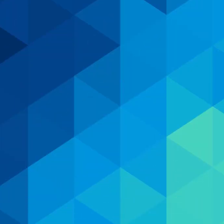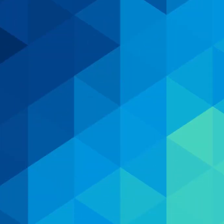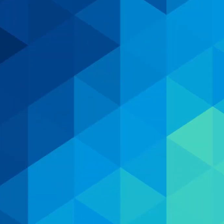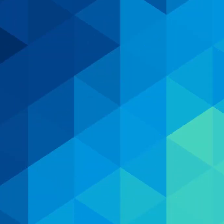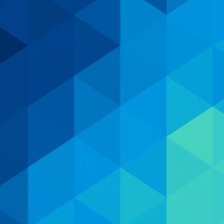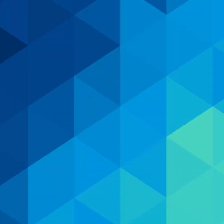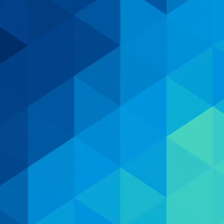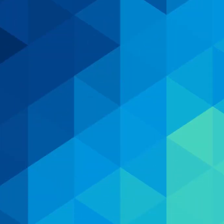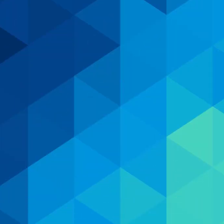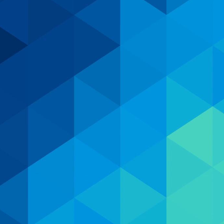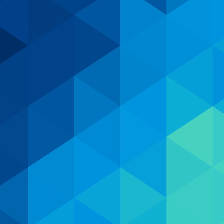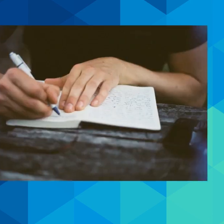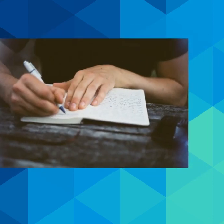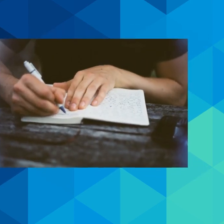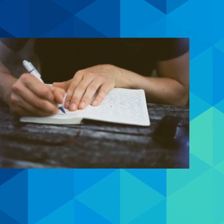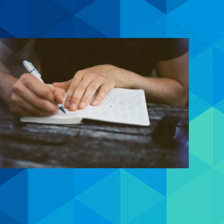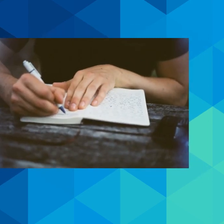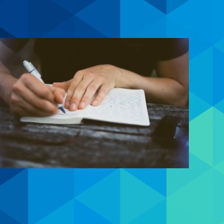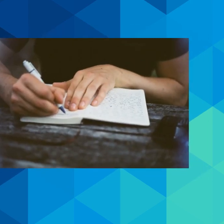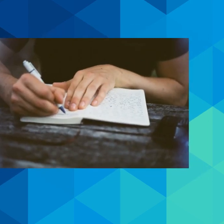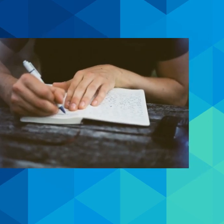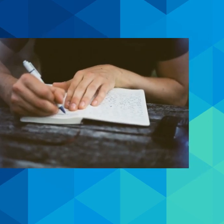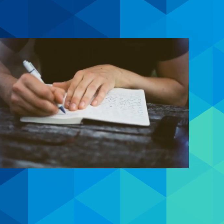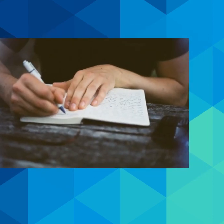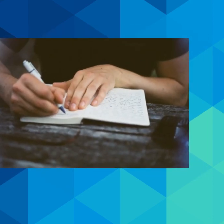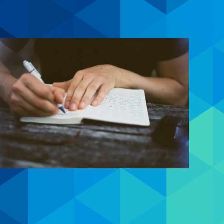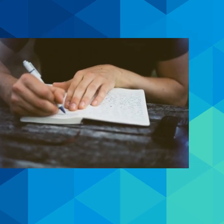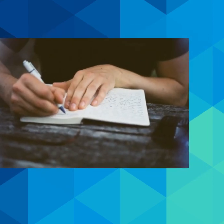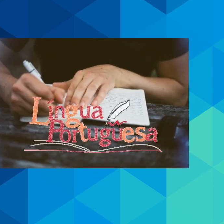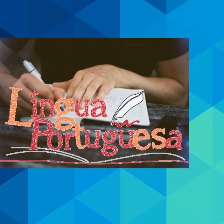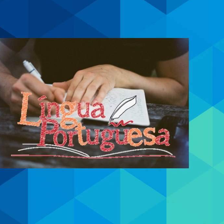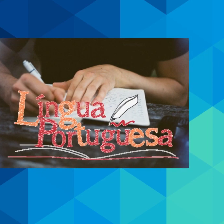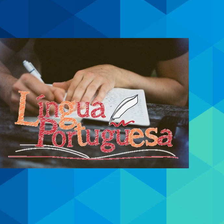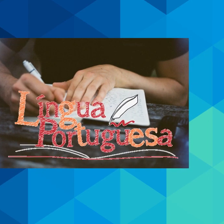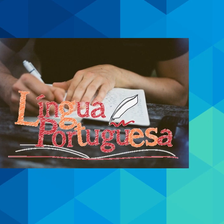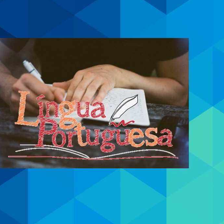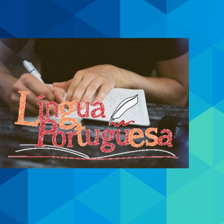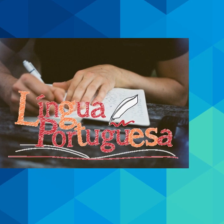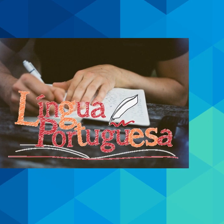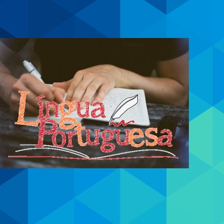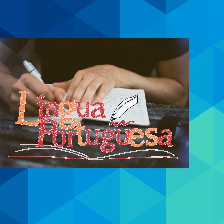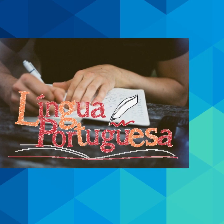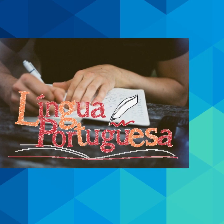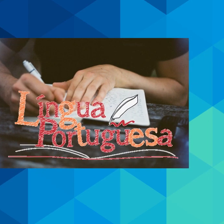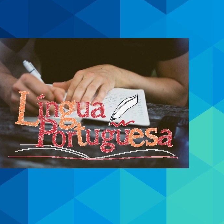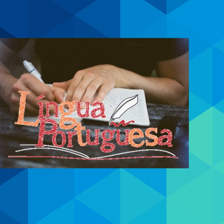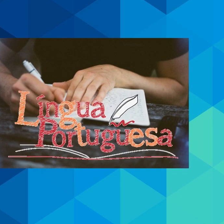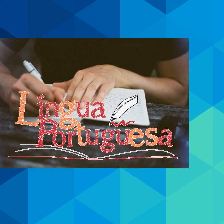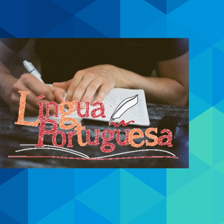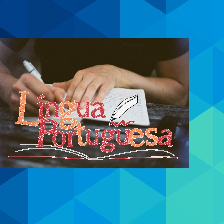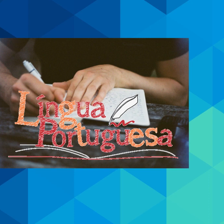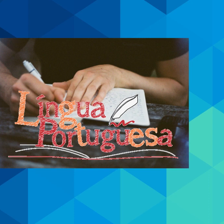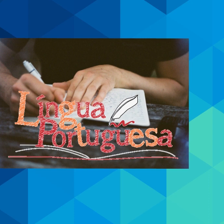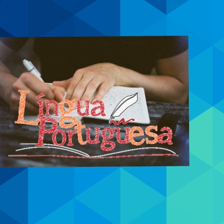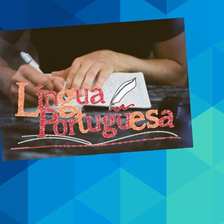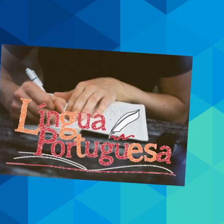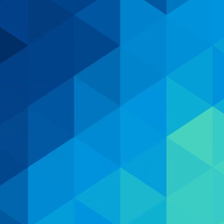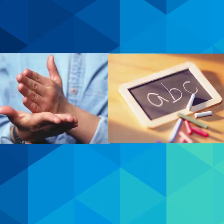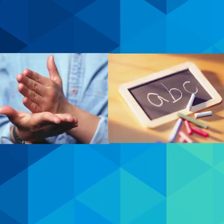Você sabia que muitos surdos e mudos não sabem escrever perfeitamente a língua oficial do país que moram? Isso porque a língua de sinais